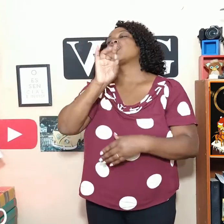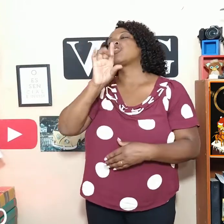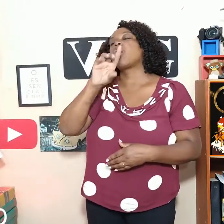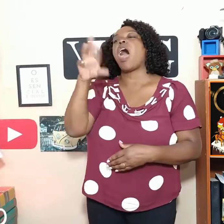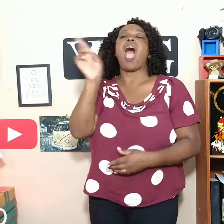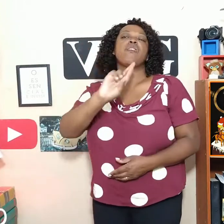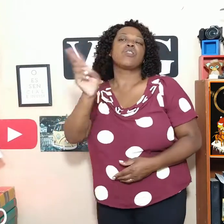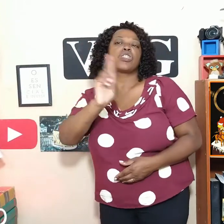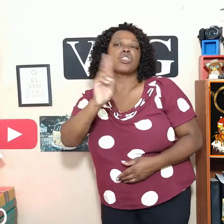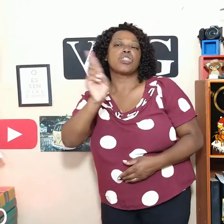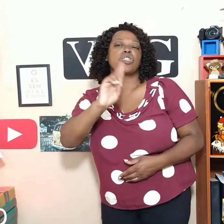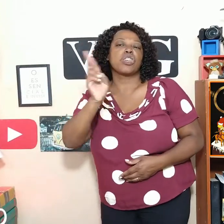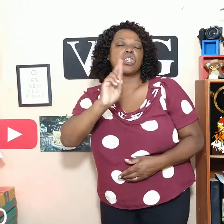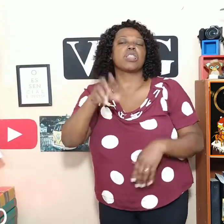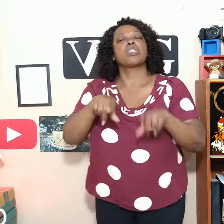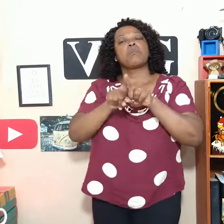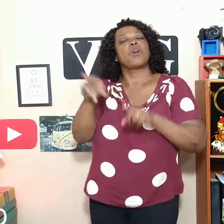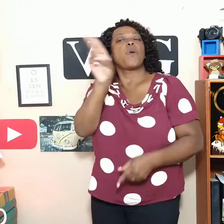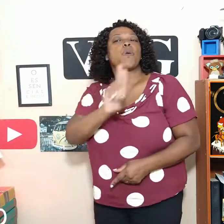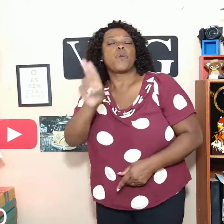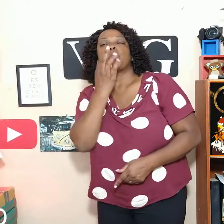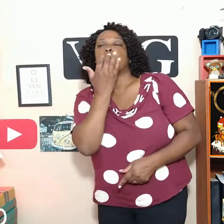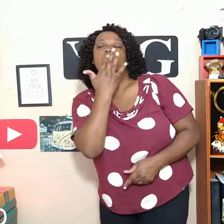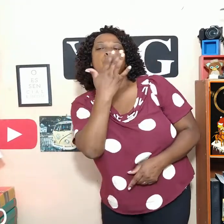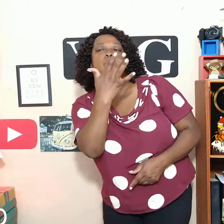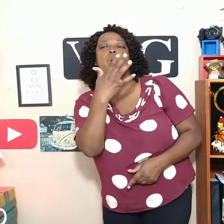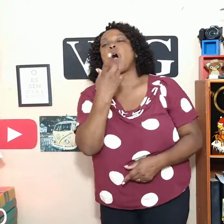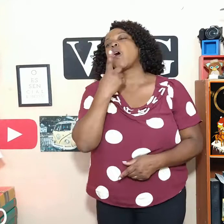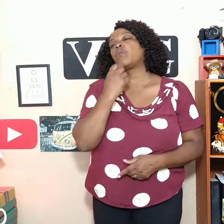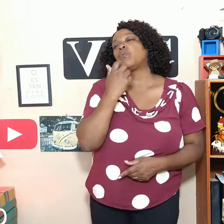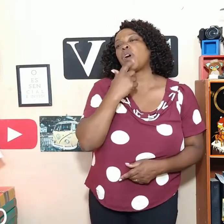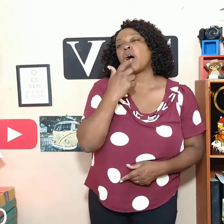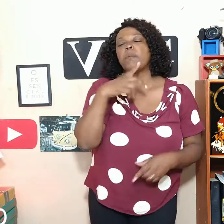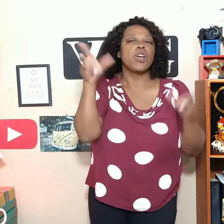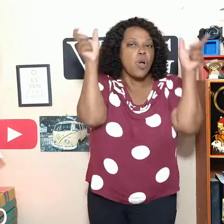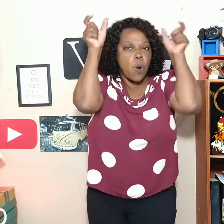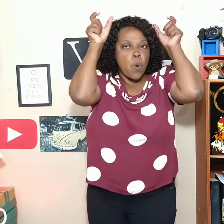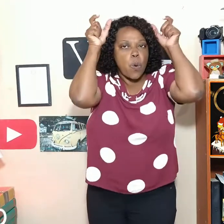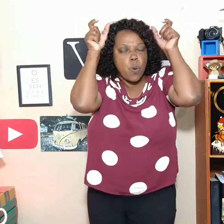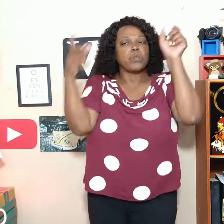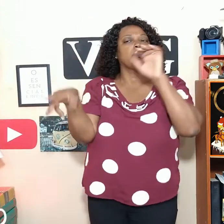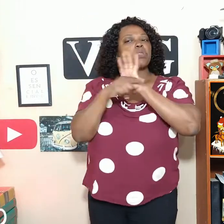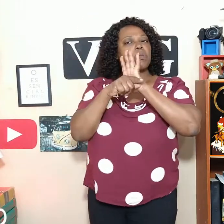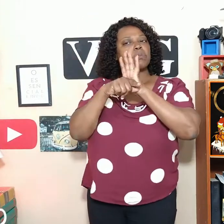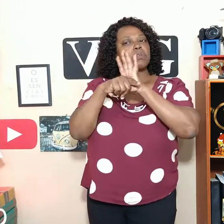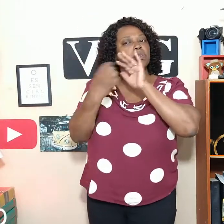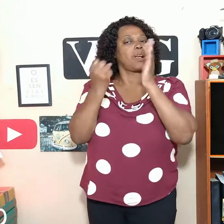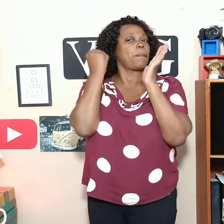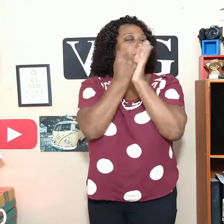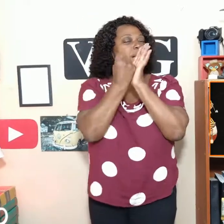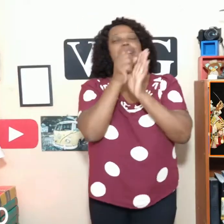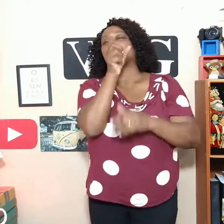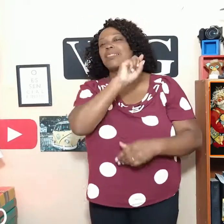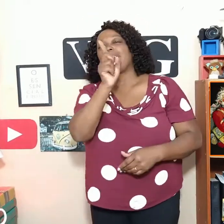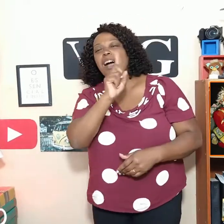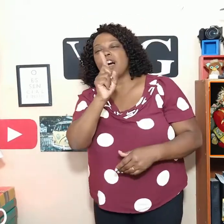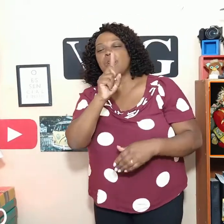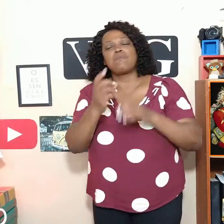certa marca de refrigerantes que também usa a cor vermelha, e os ursos polares também não são invenção dessa marca. Thomas Nast consolidou e